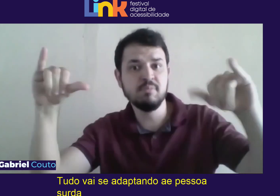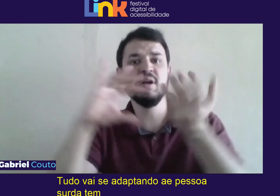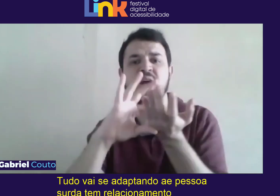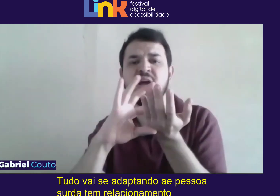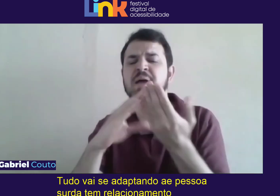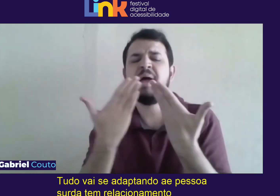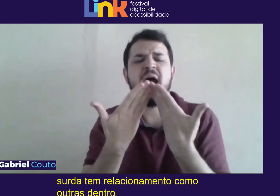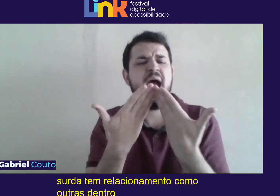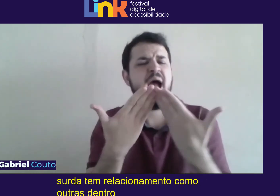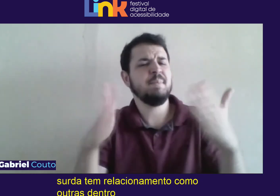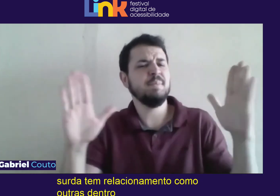CNJS